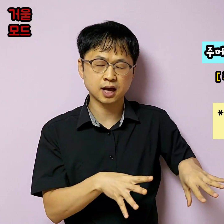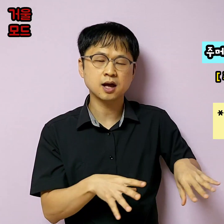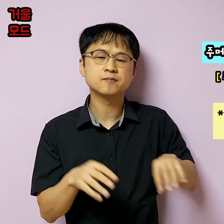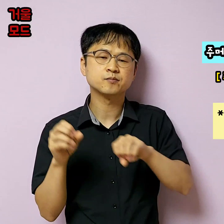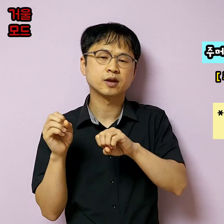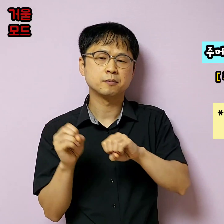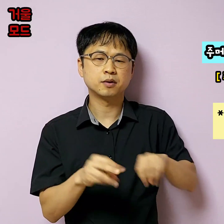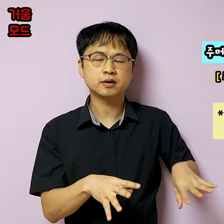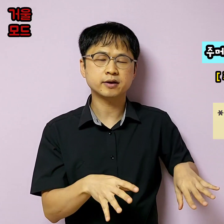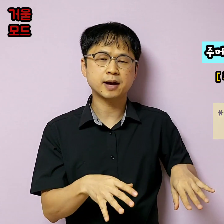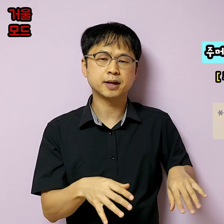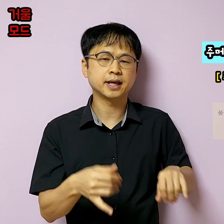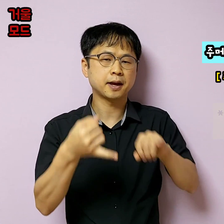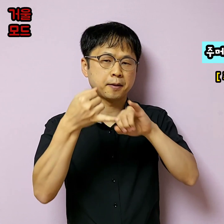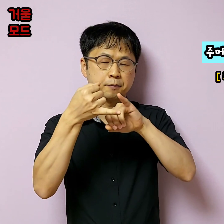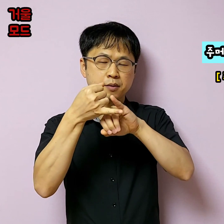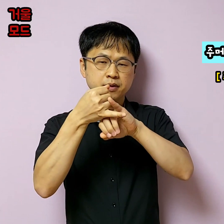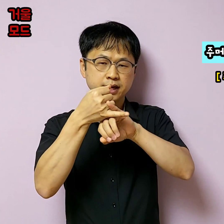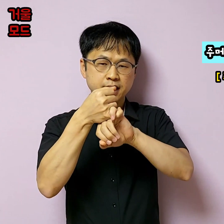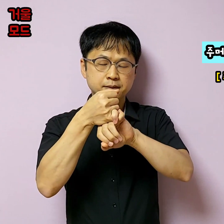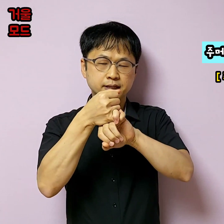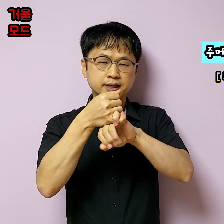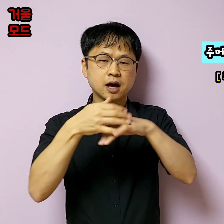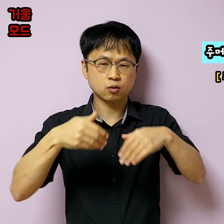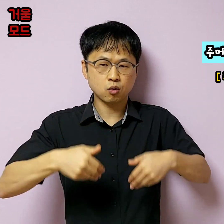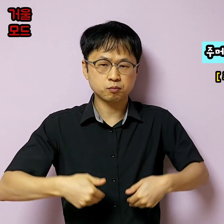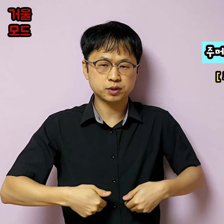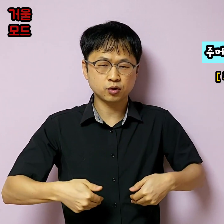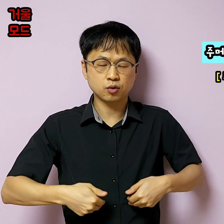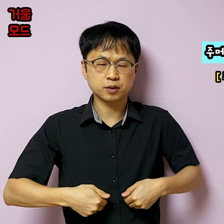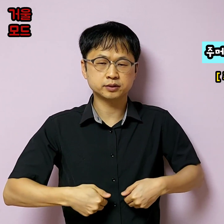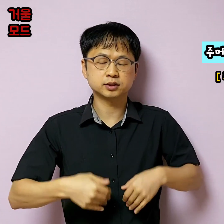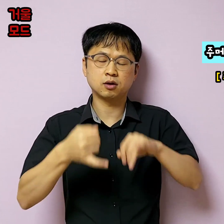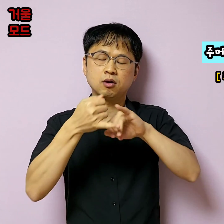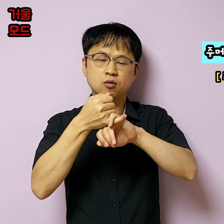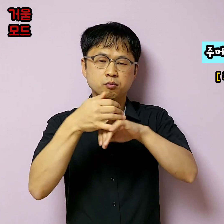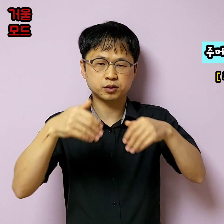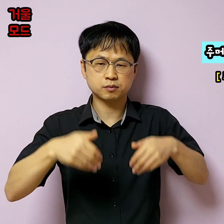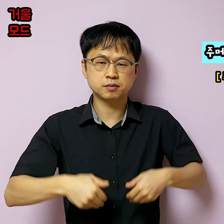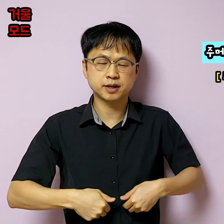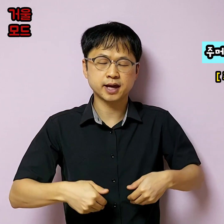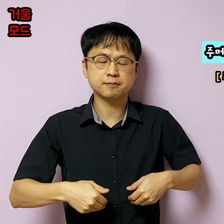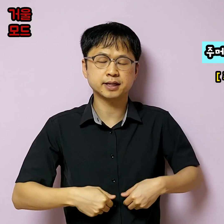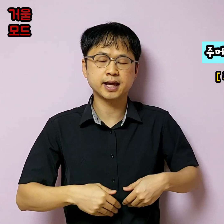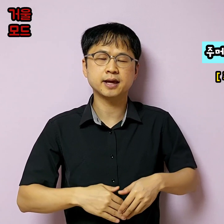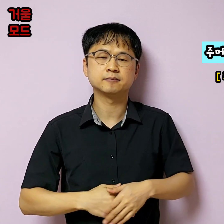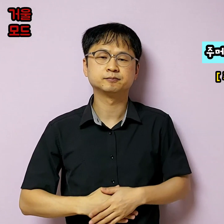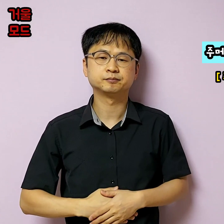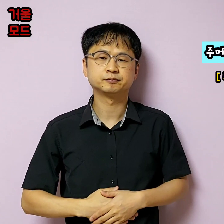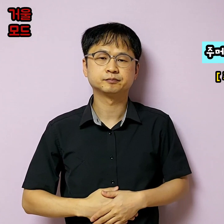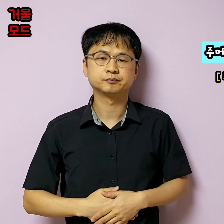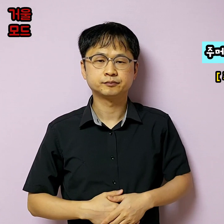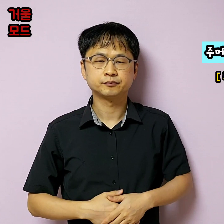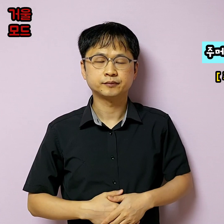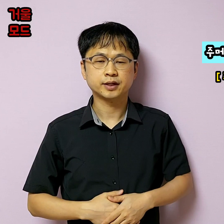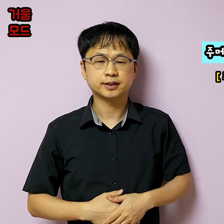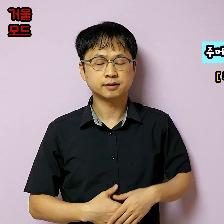했습니다. 버려야만 해. 뭐뭐 해야만 된다. 꼭 필요 배웠죠. 꼭 필요. 뭐뭐 해야만 해. 네,